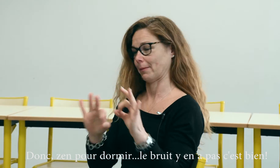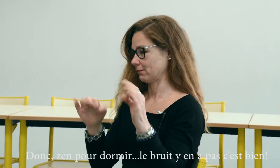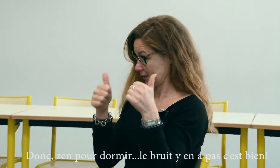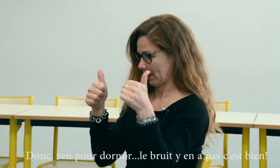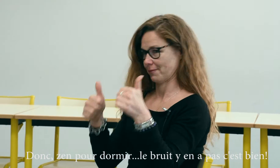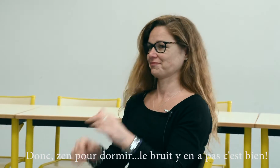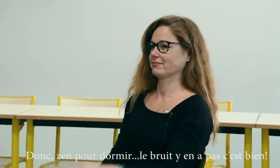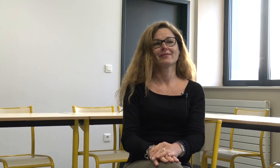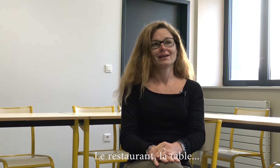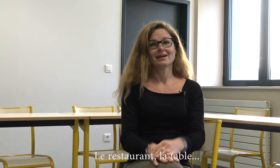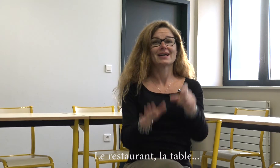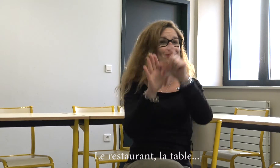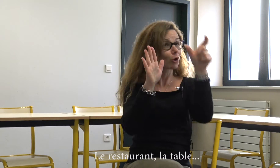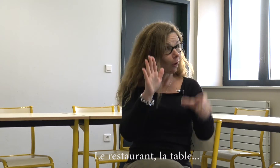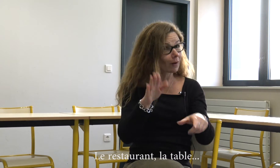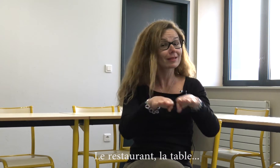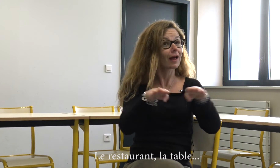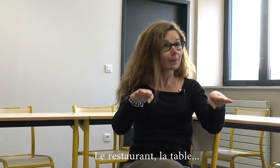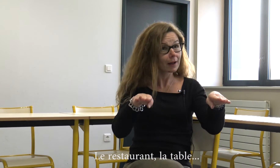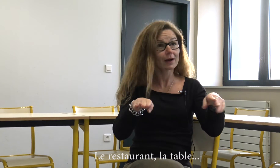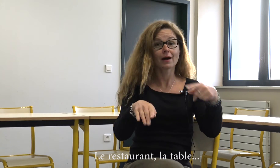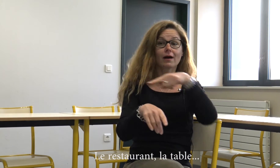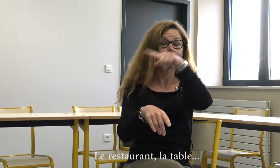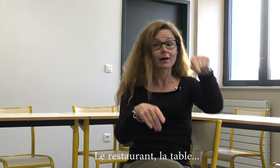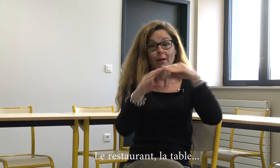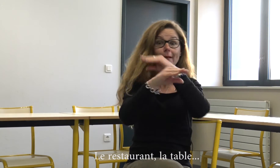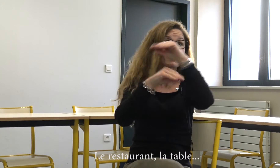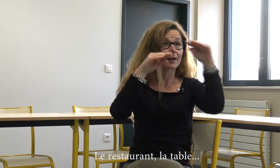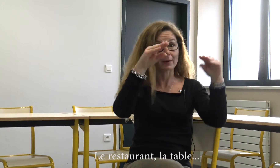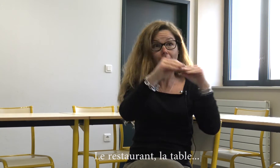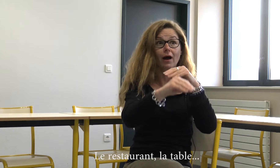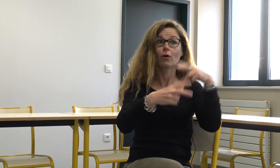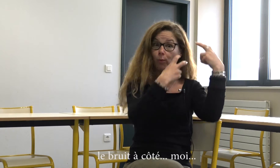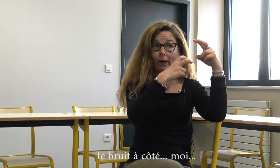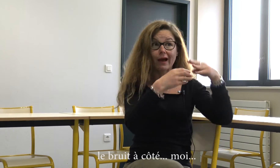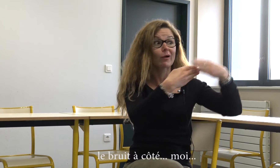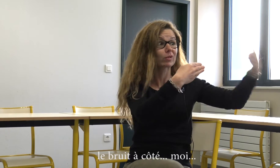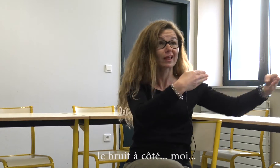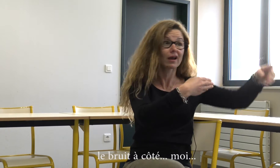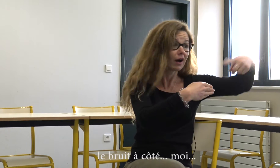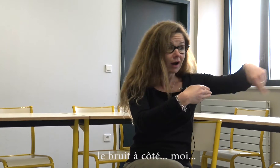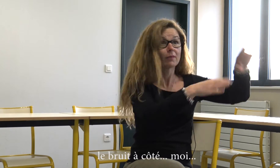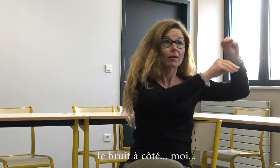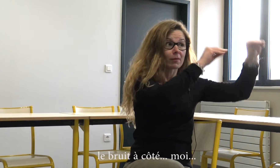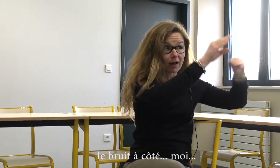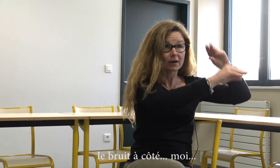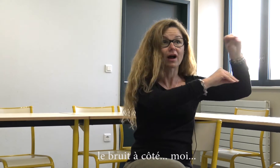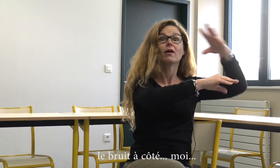pas. C'est bien. Un restaurant, à la table. Blablabla. Le bruit à côté.